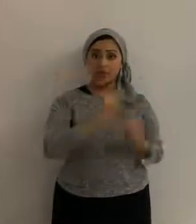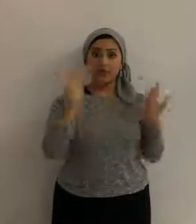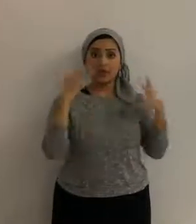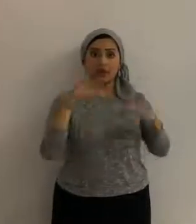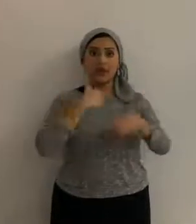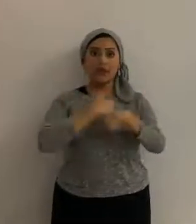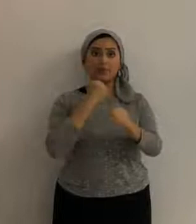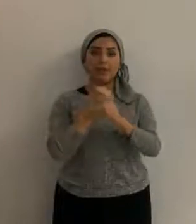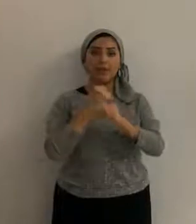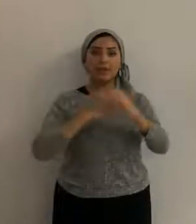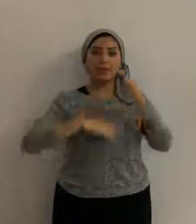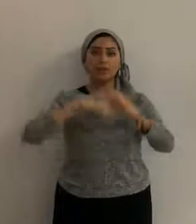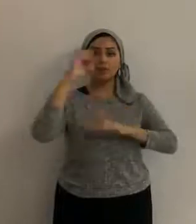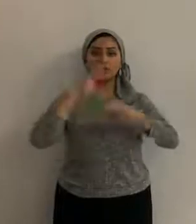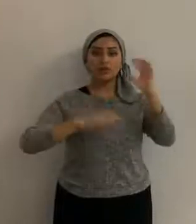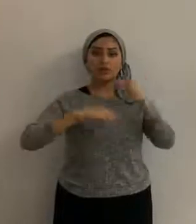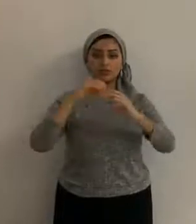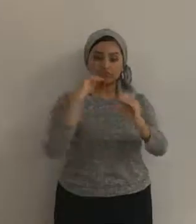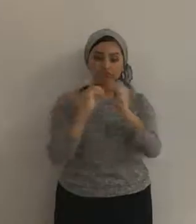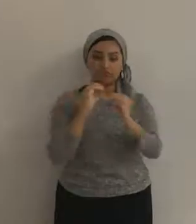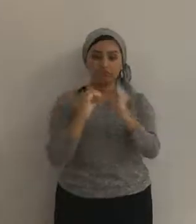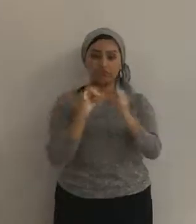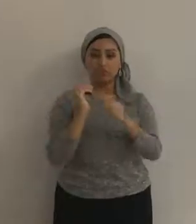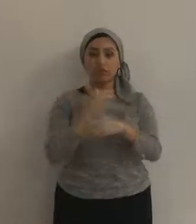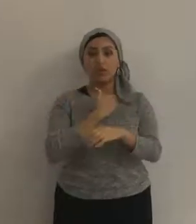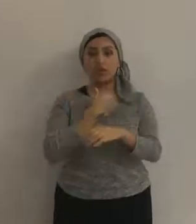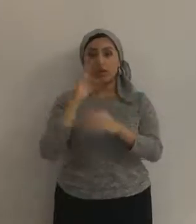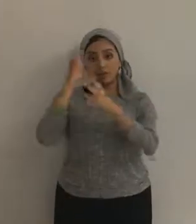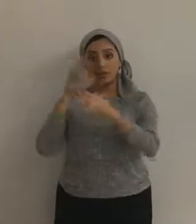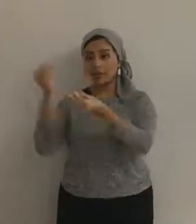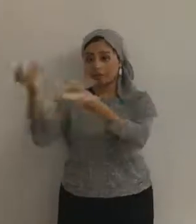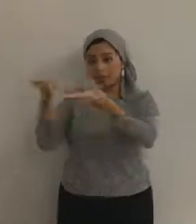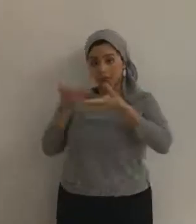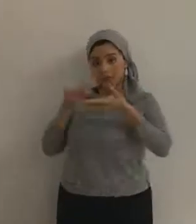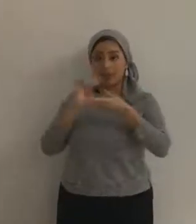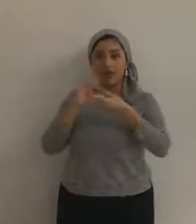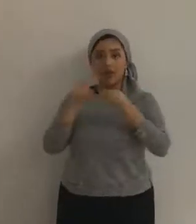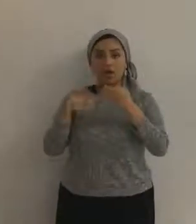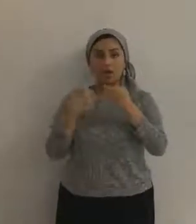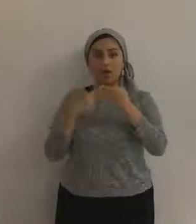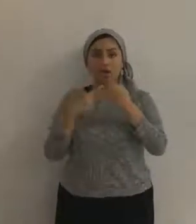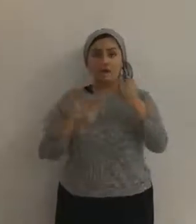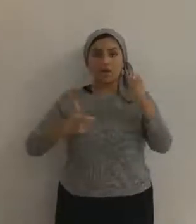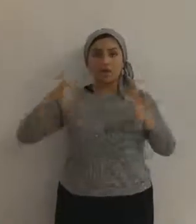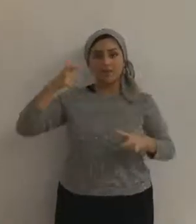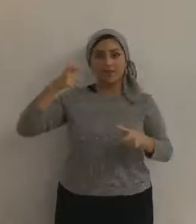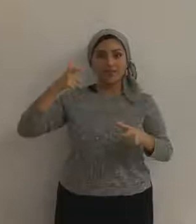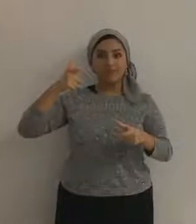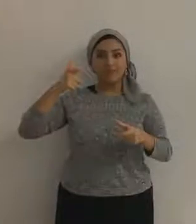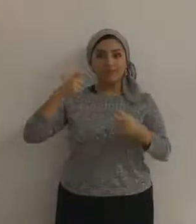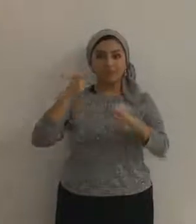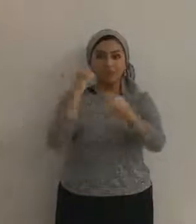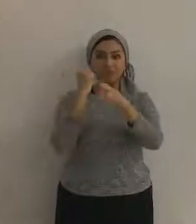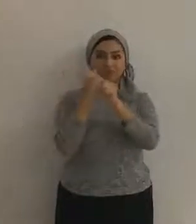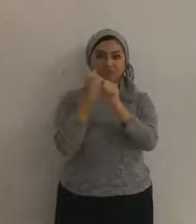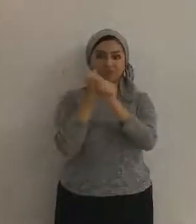construcción. Ya nos mencionó nuestro amado Roe acerca de esta grúa torre, y que tiene